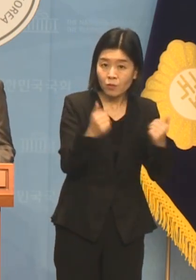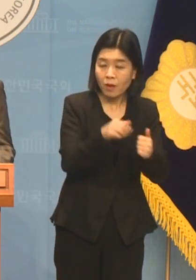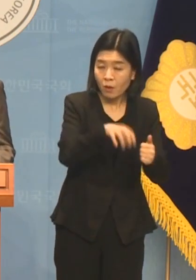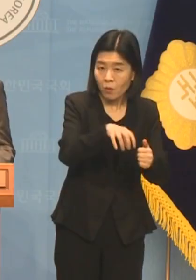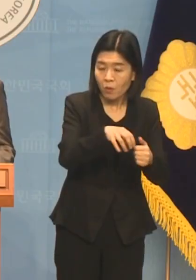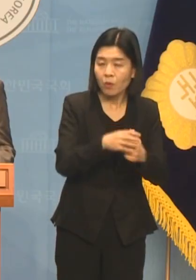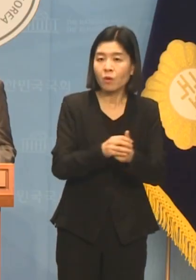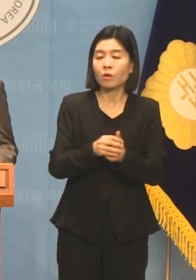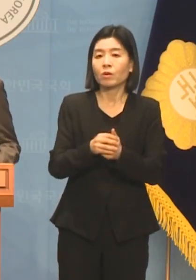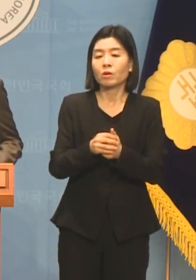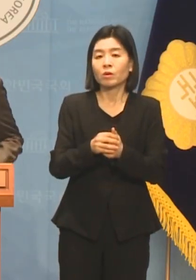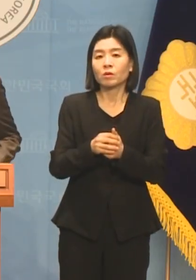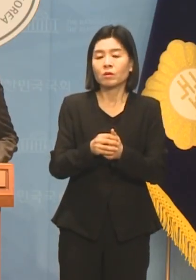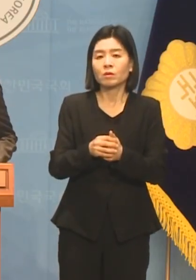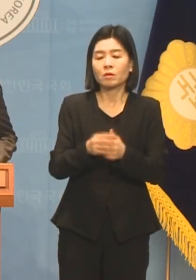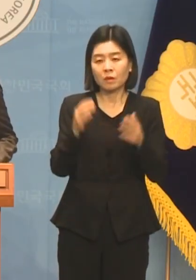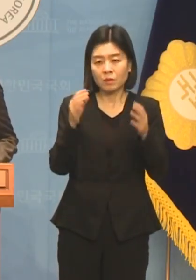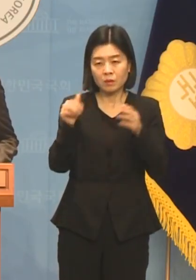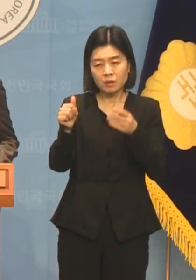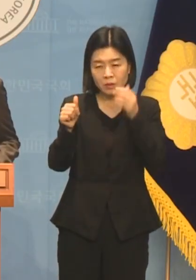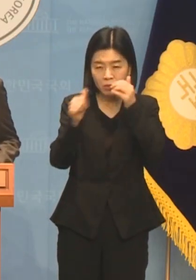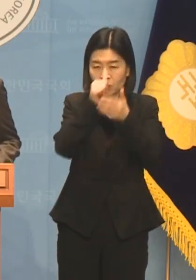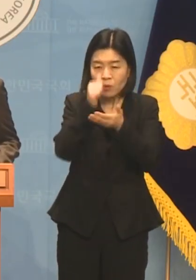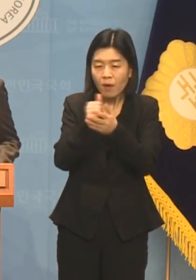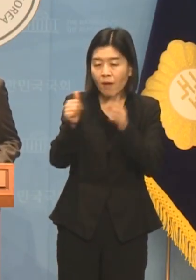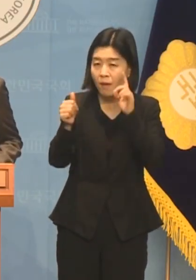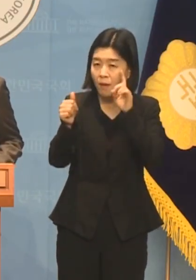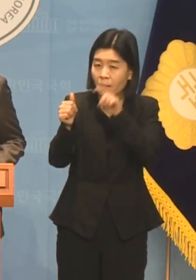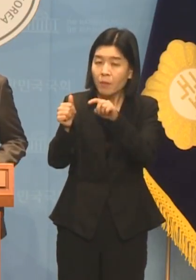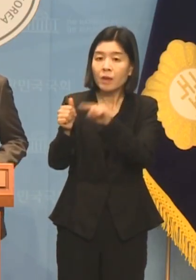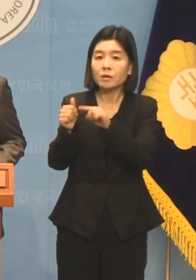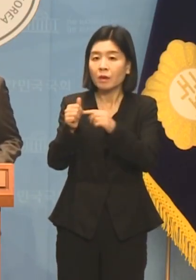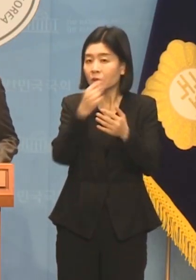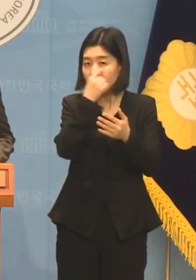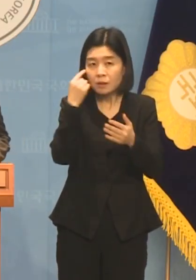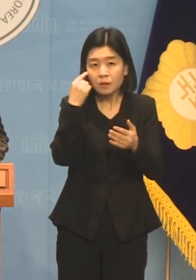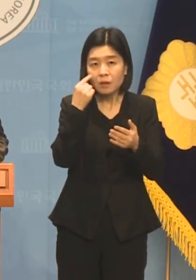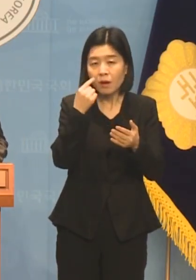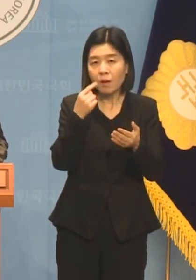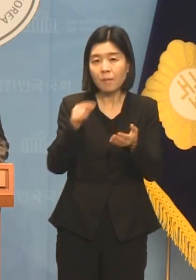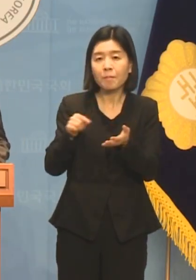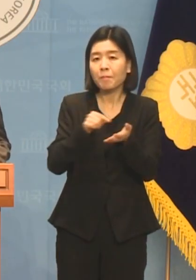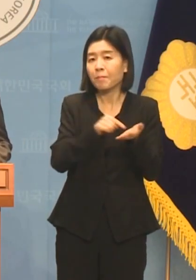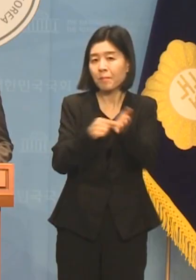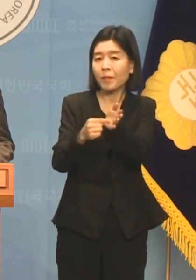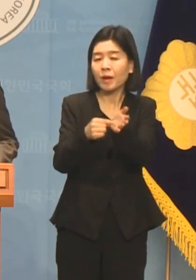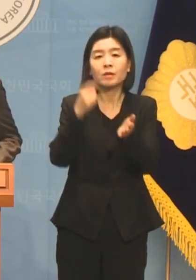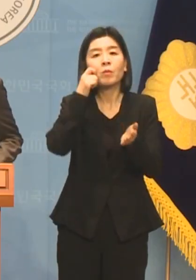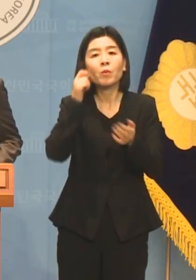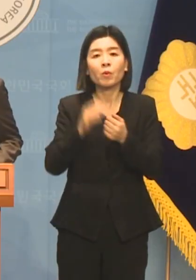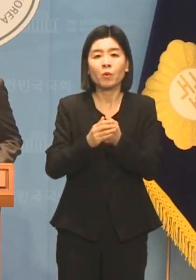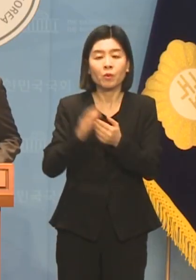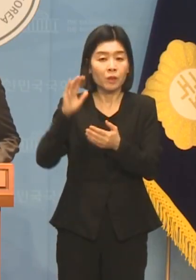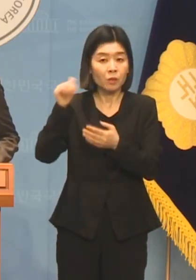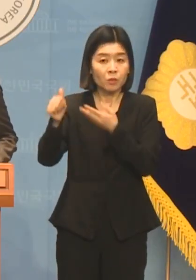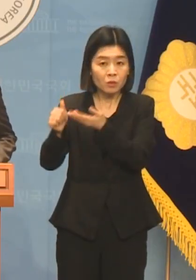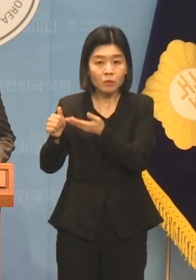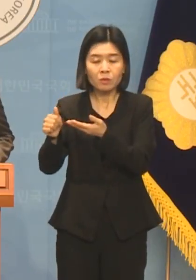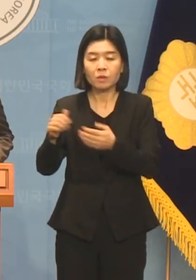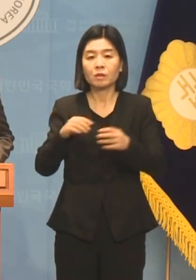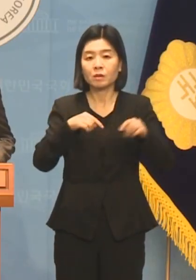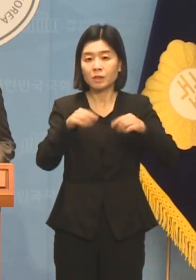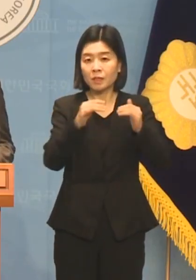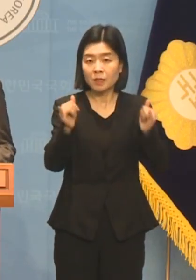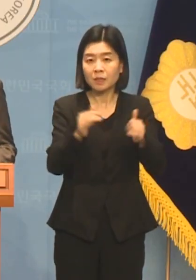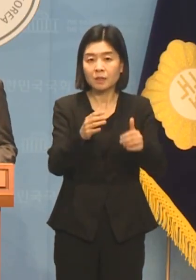이러한 혐의점에 대해서 제대로 입증하지 못했다. 그래서 대통령으로부터 정치인에 대한 직접적인 체포 지시나